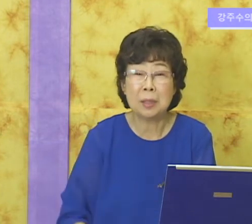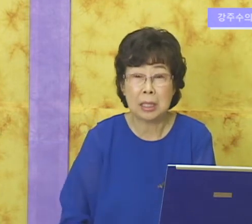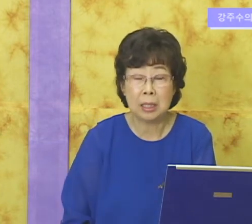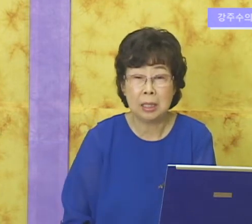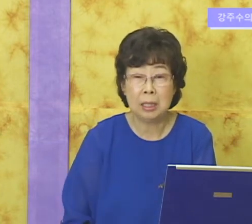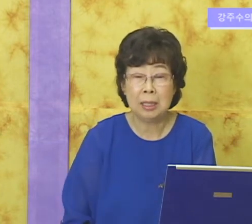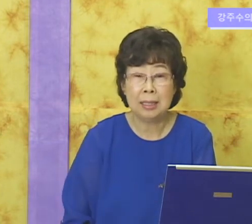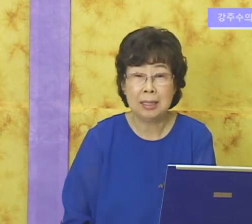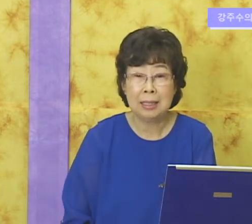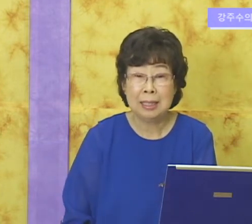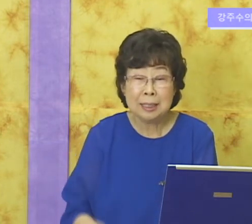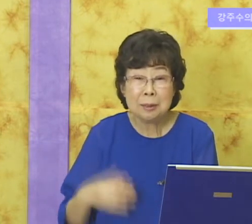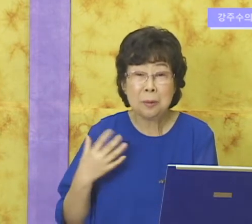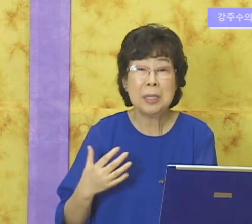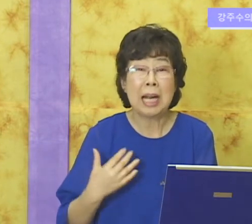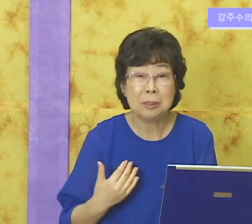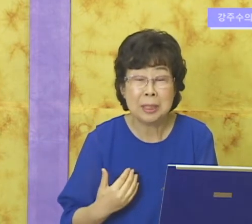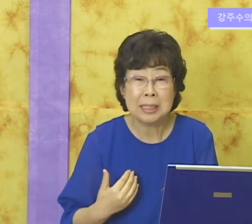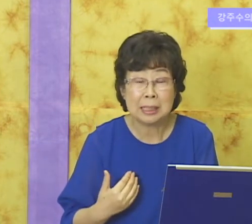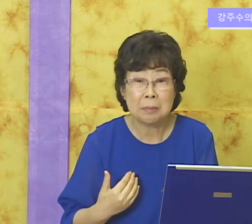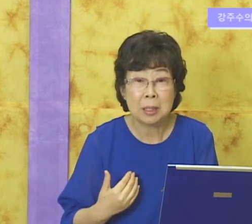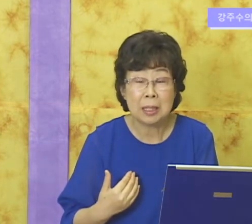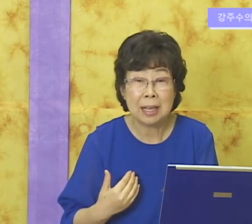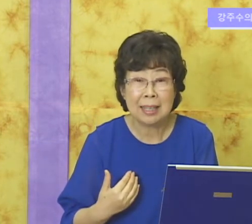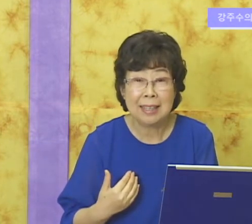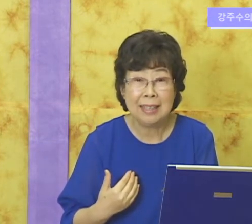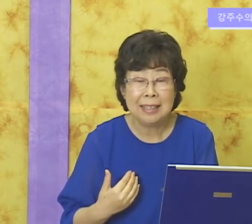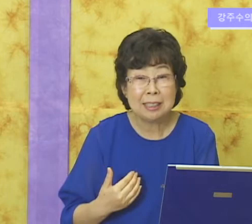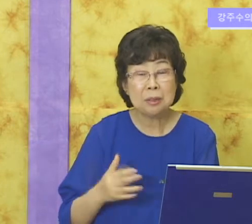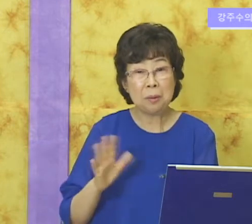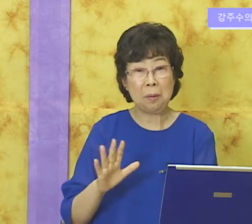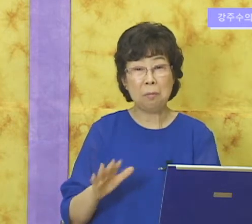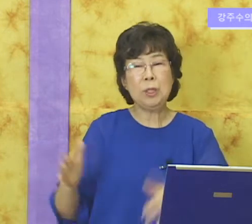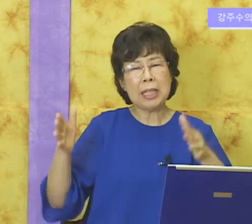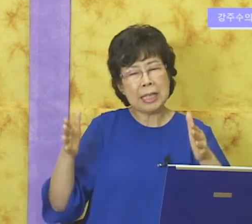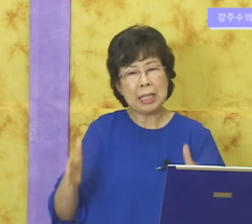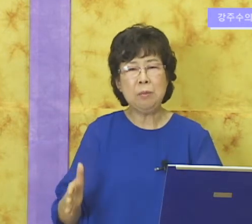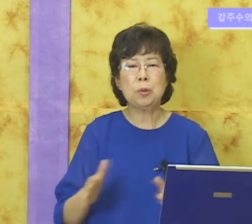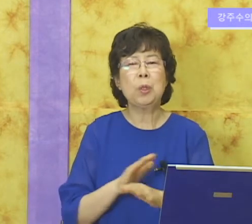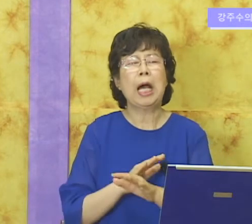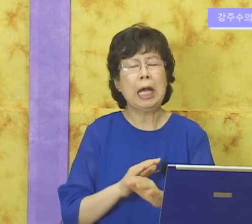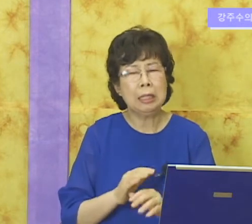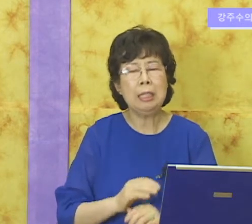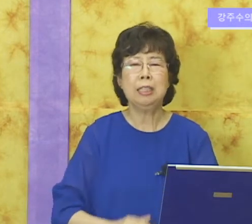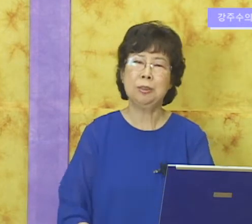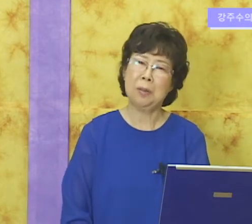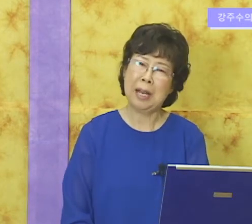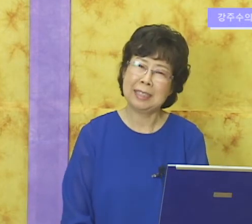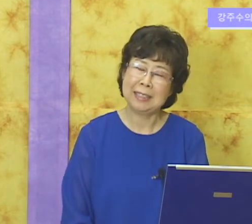소리 듣고 우리는 알 수 있지 않습니까? 그것도 문이 다 닫히면 소리가 안 들리는 줄로 아는